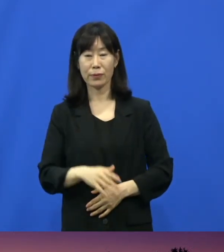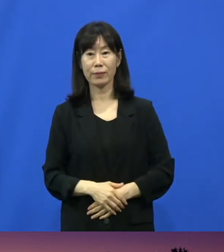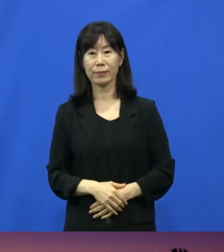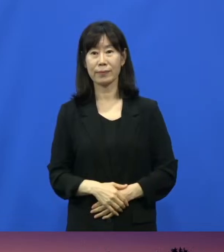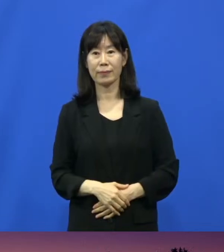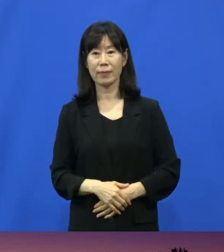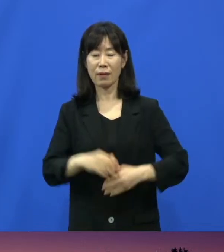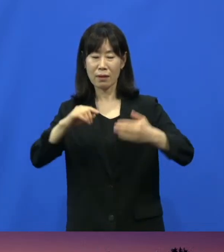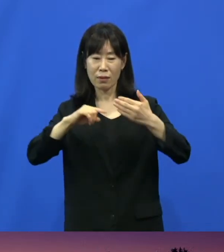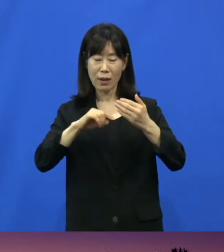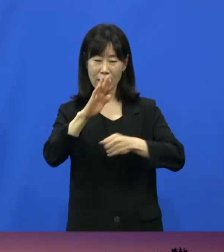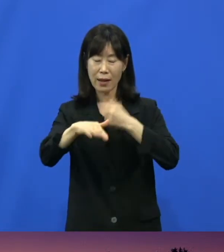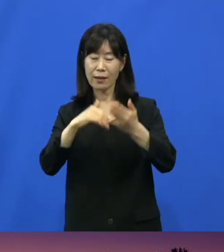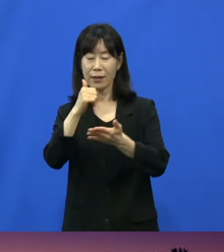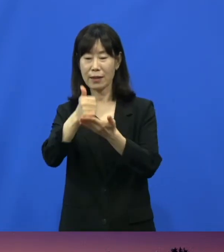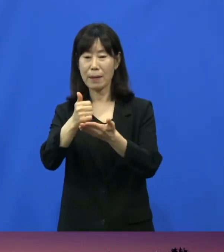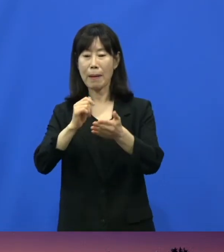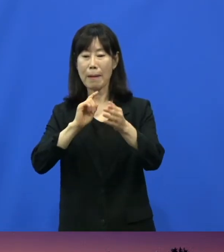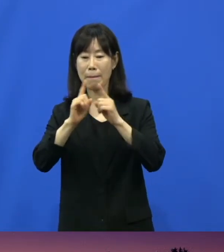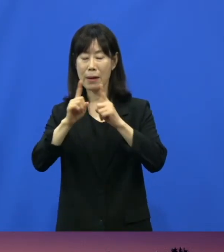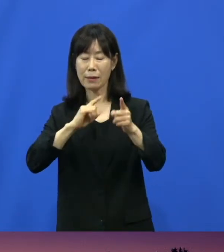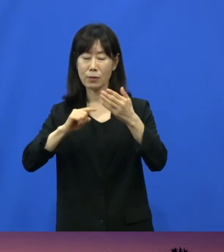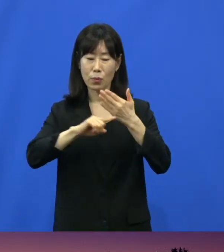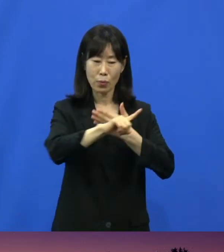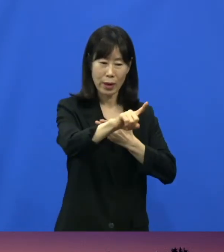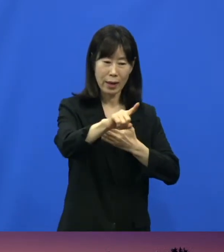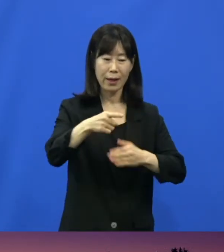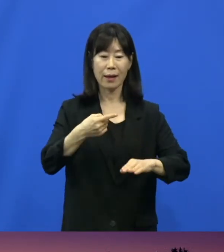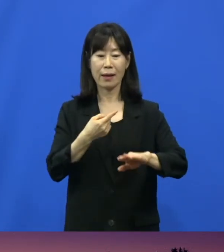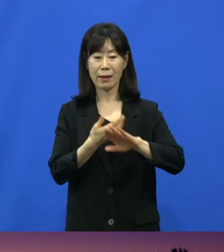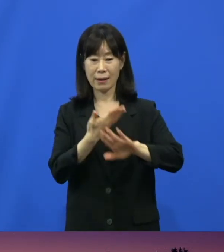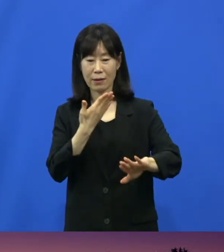다른 것은 안 돼요. 우리의 영혼은 다른 것은 안 돼요.